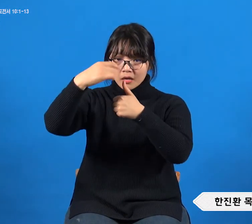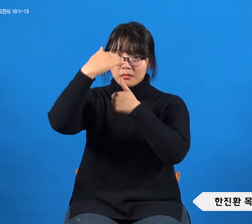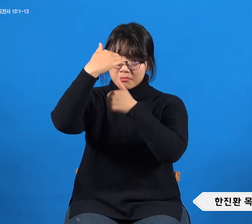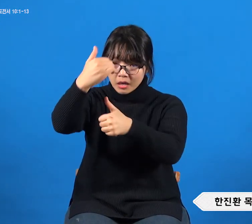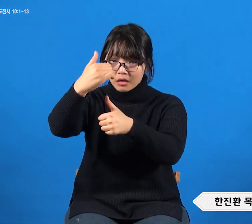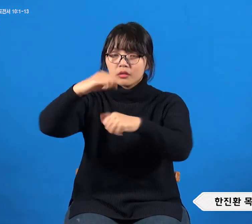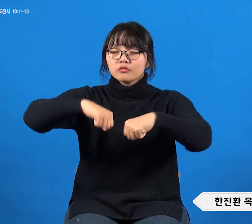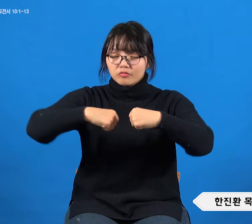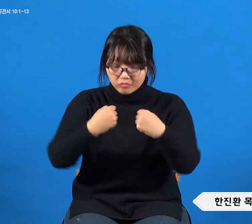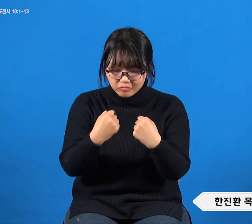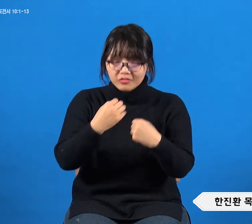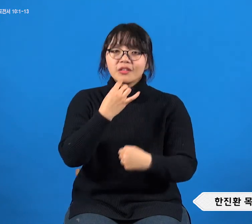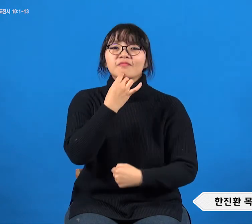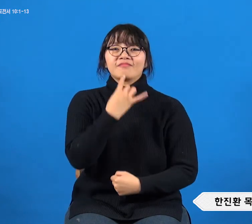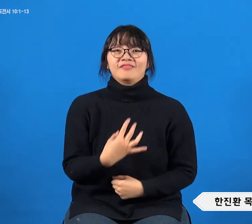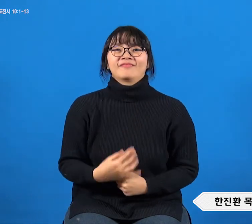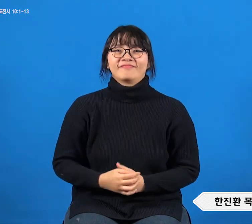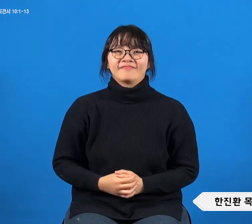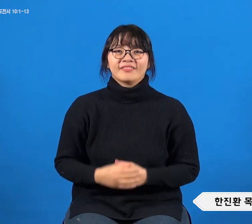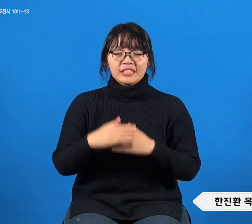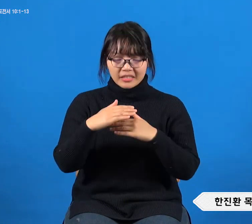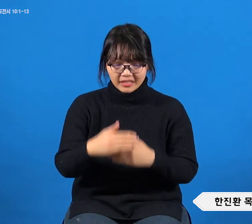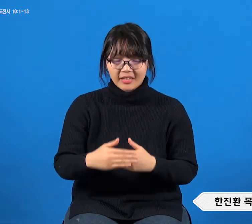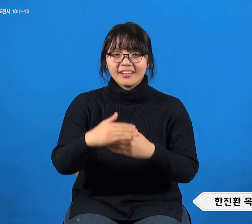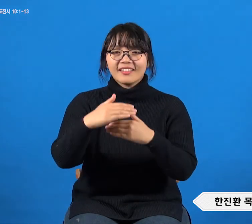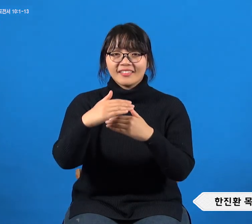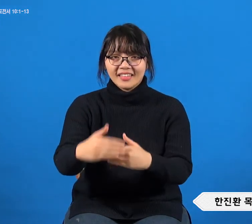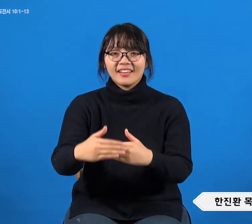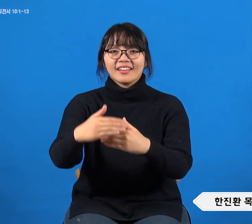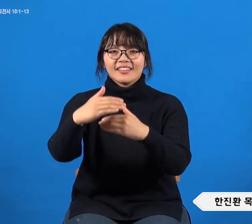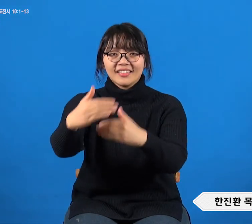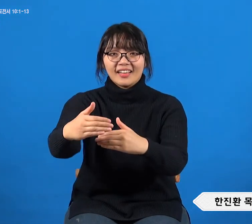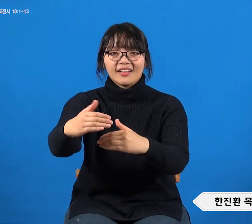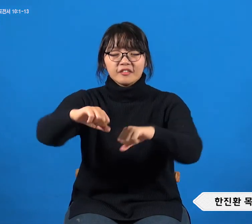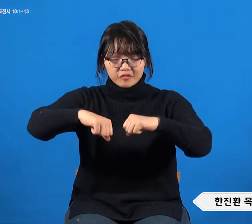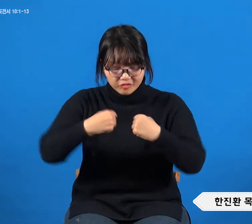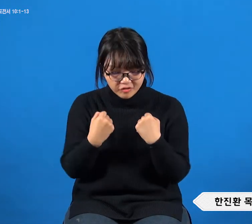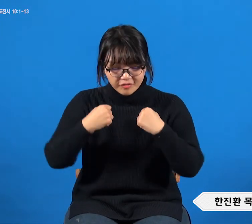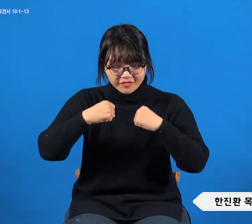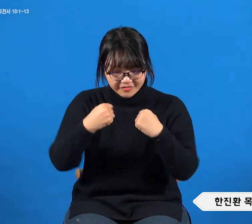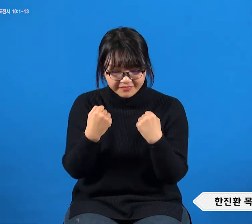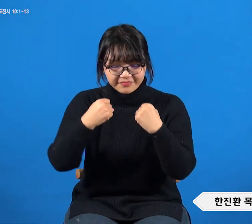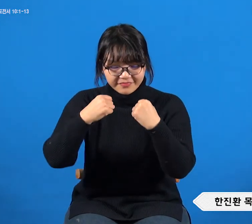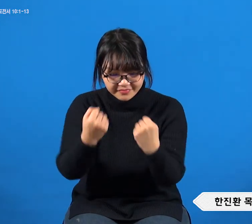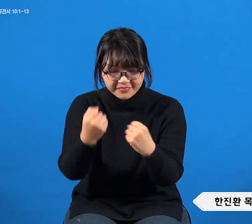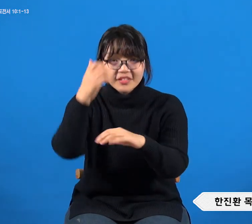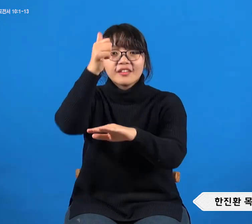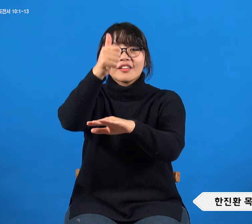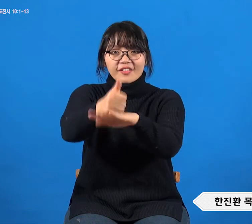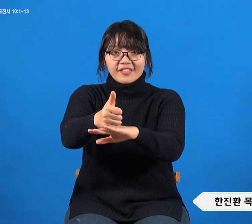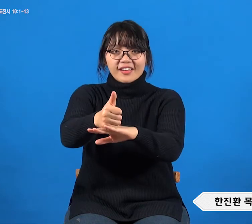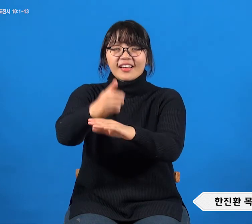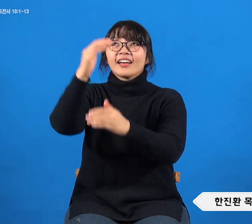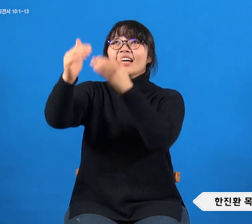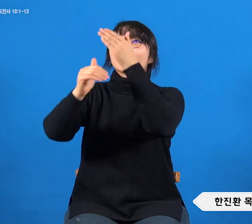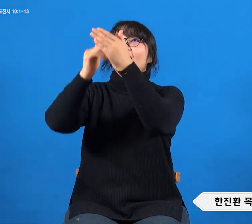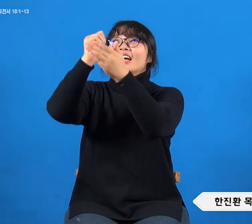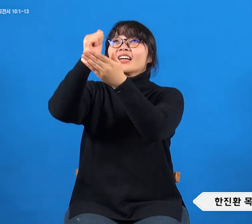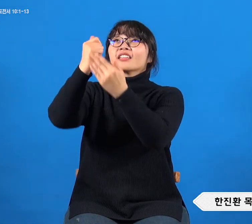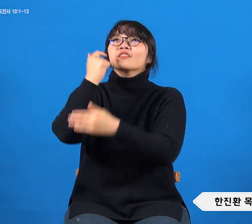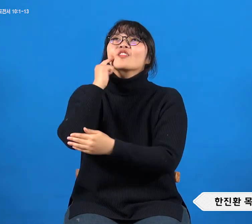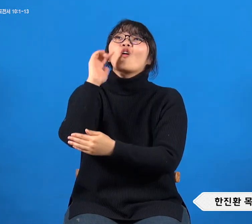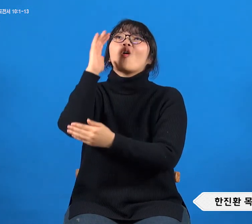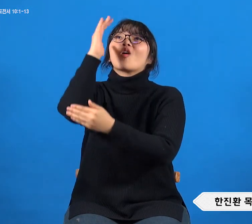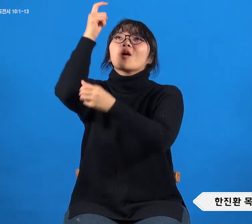것뿐입니다. 그런데 그렇게 한 걸음 한 걸음 순종했더니 하나님이 영광스러운 그런